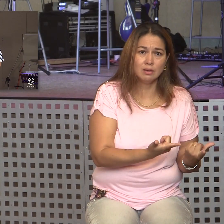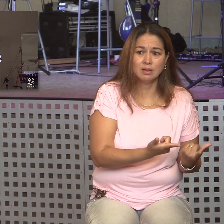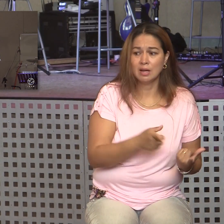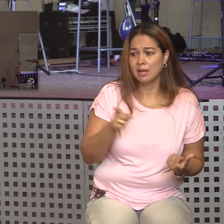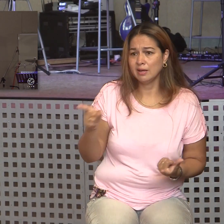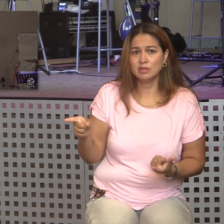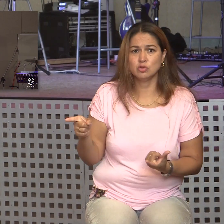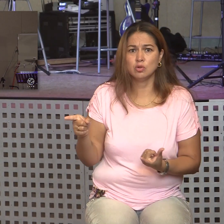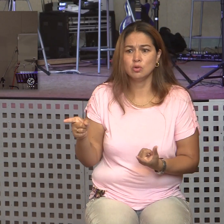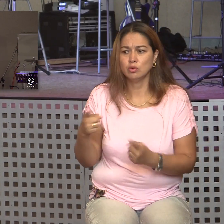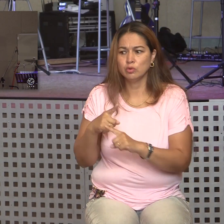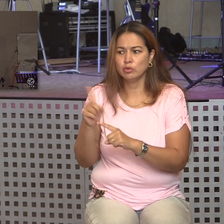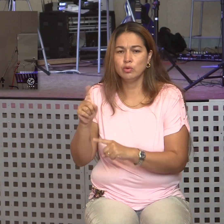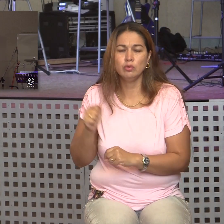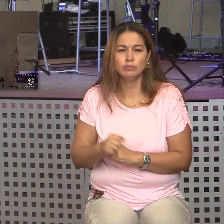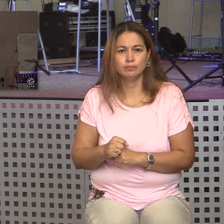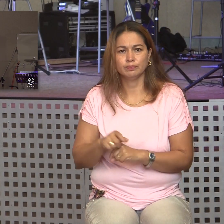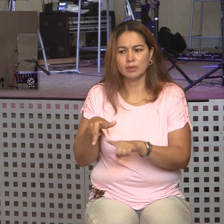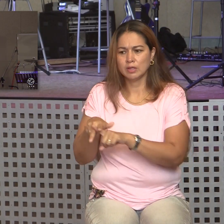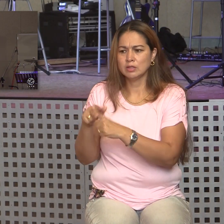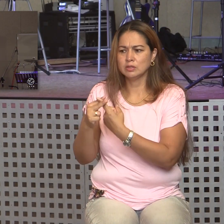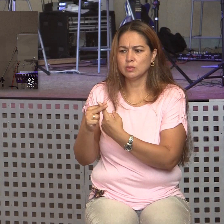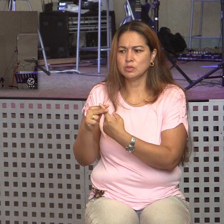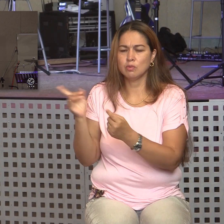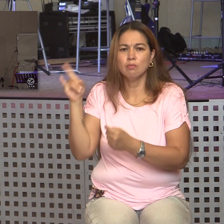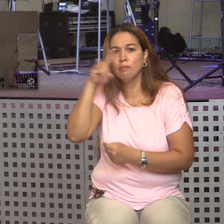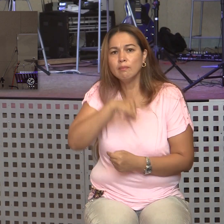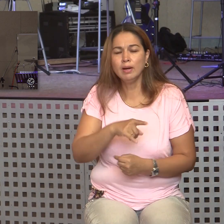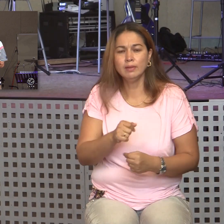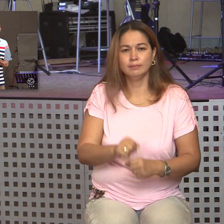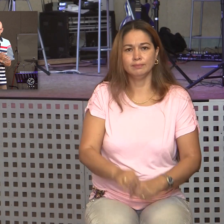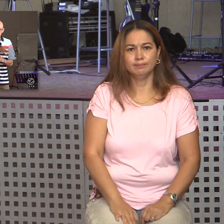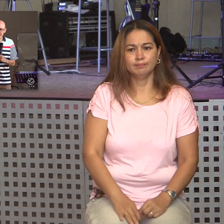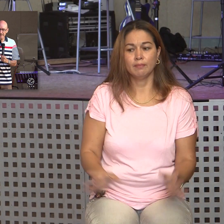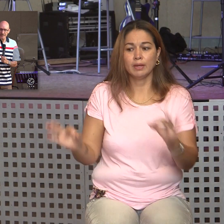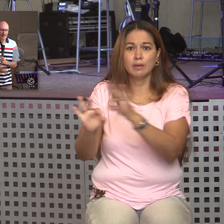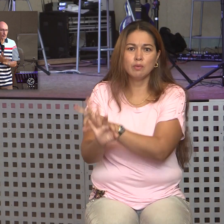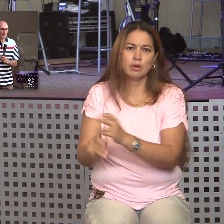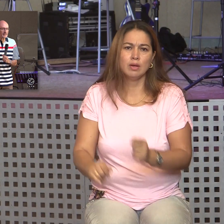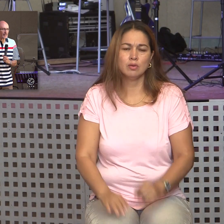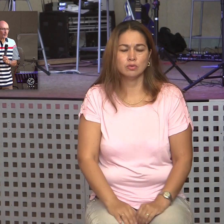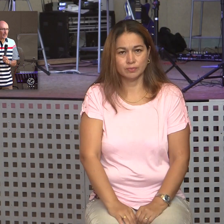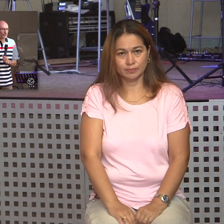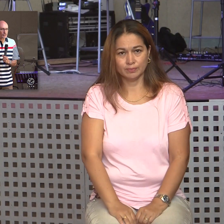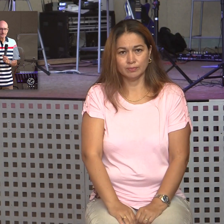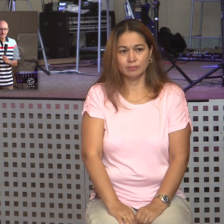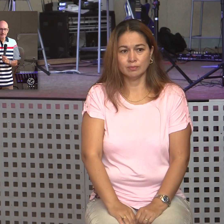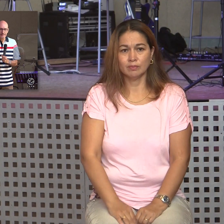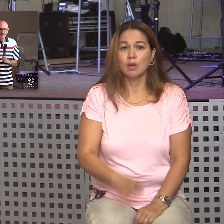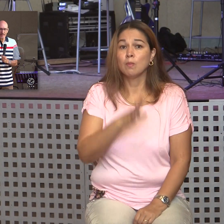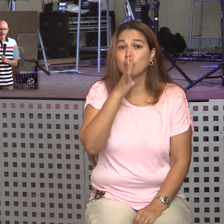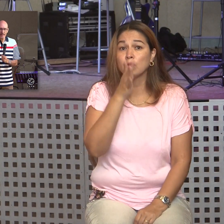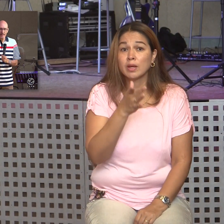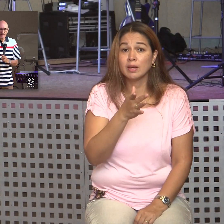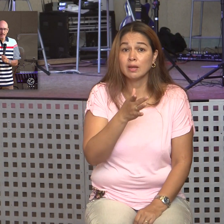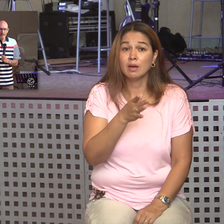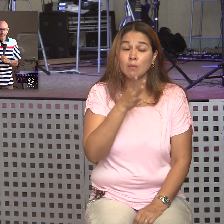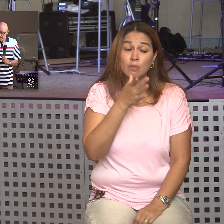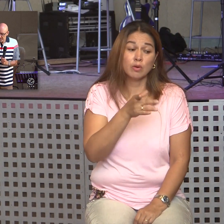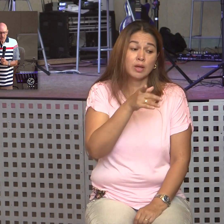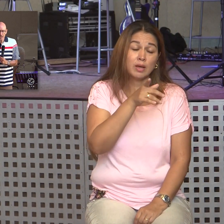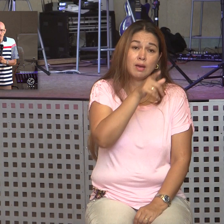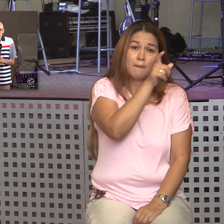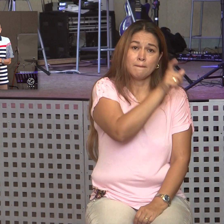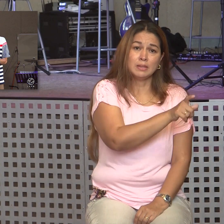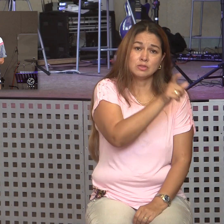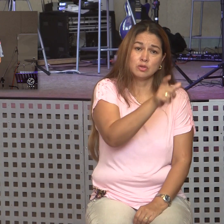eso. Recuerda la otra vez, os hice referencias. Pentecostés, están 100, 120 reunidos. El